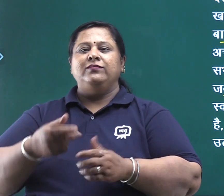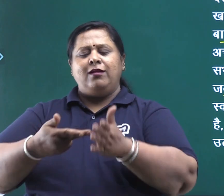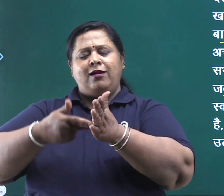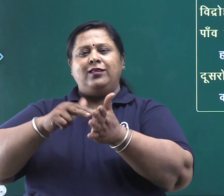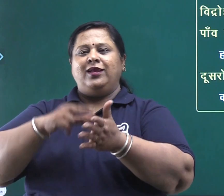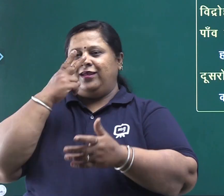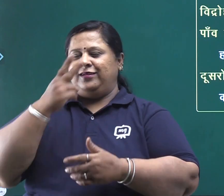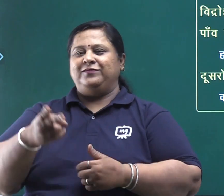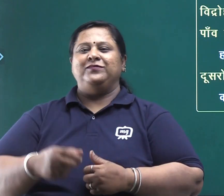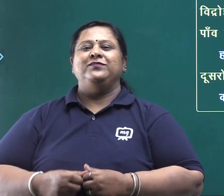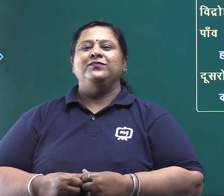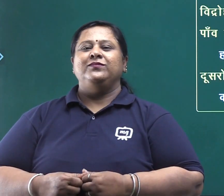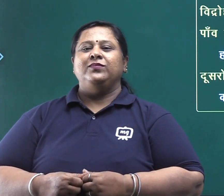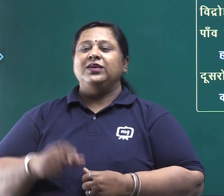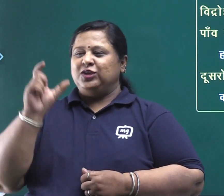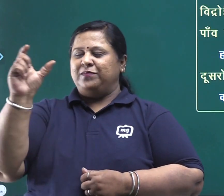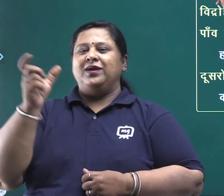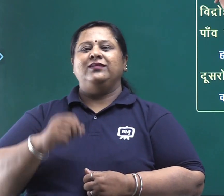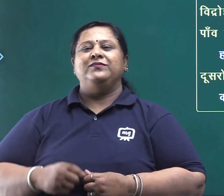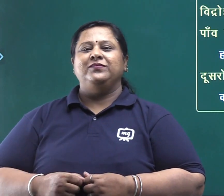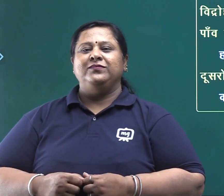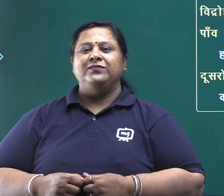अर्थ देखेंगे। शब्दार्थ।